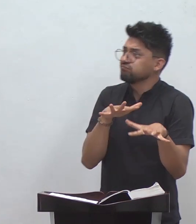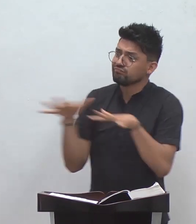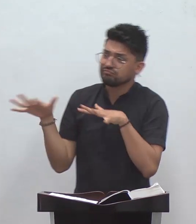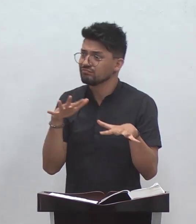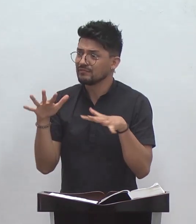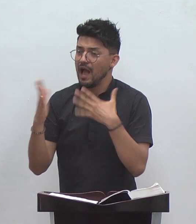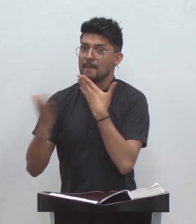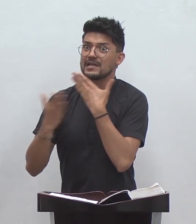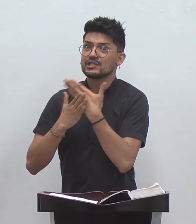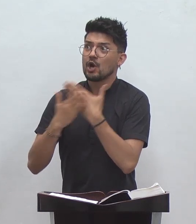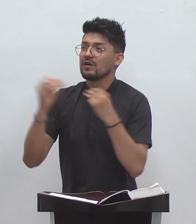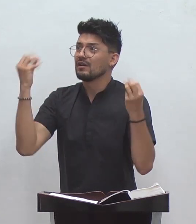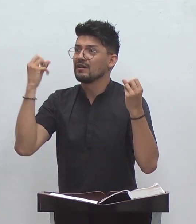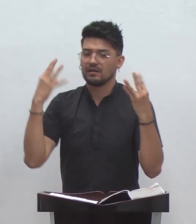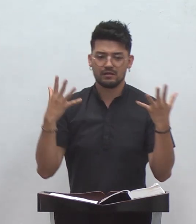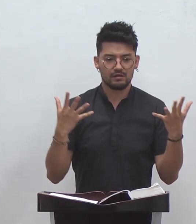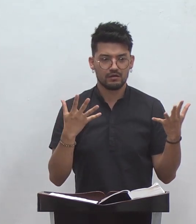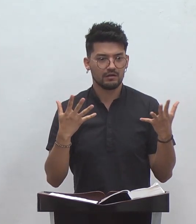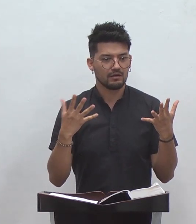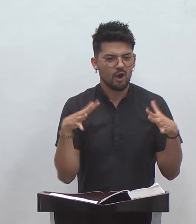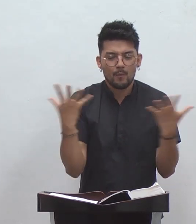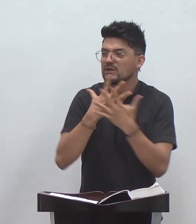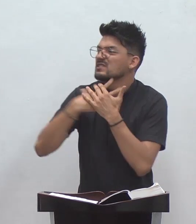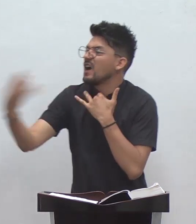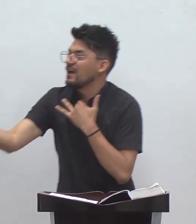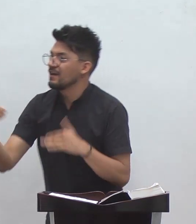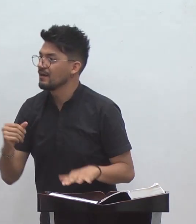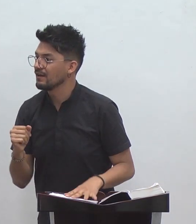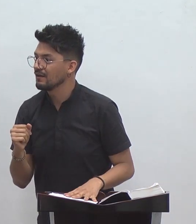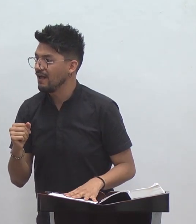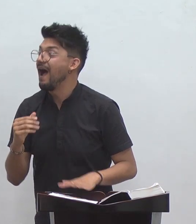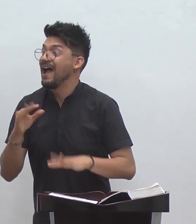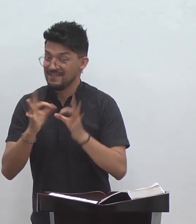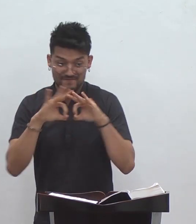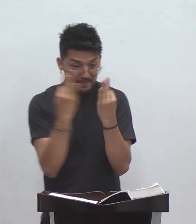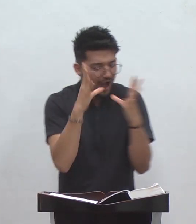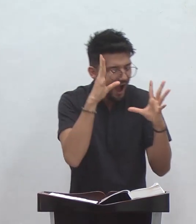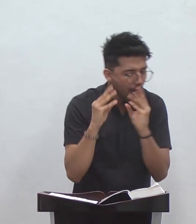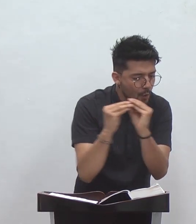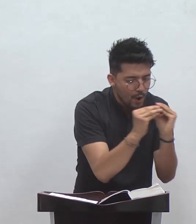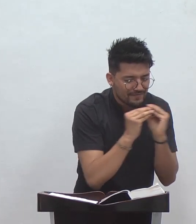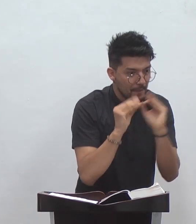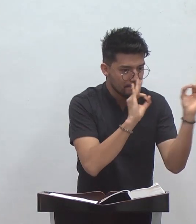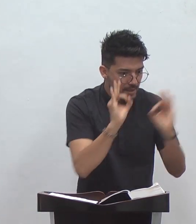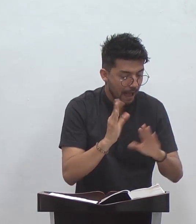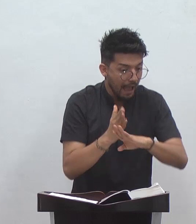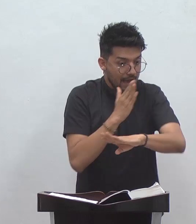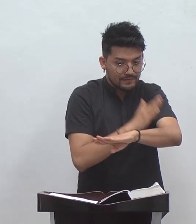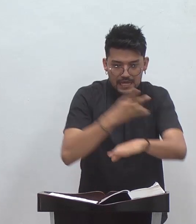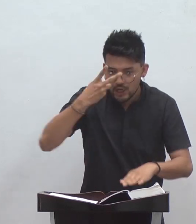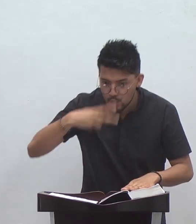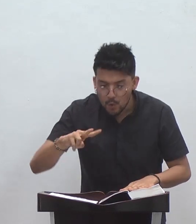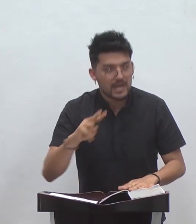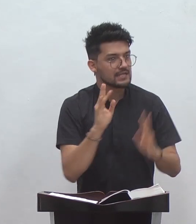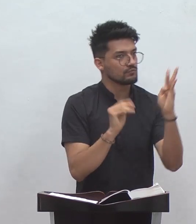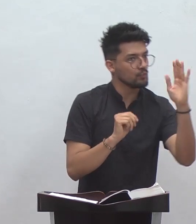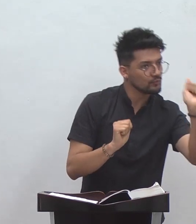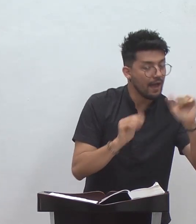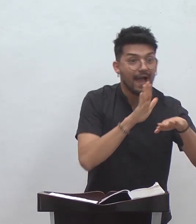casa, si llega a haber un accidente, un sismo, usted ha tenido acuerdos con su familia para salir y tener allí un punto de